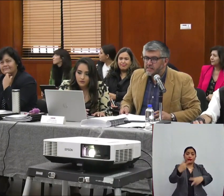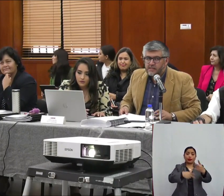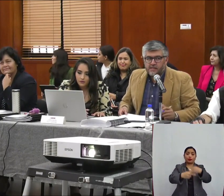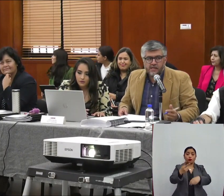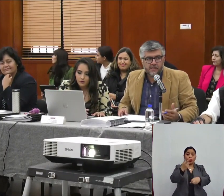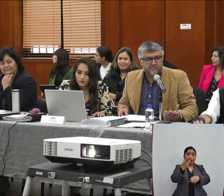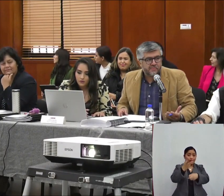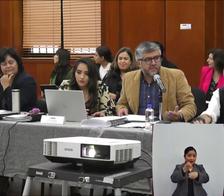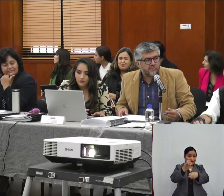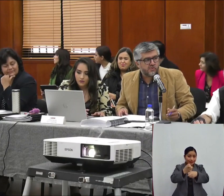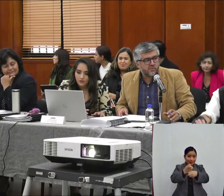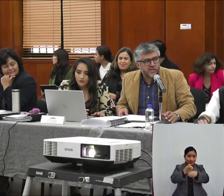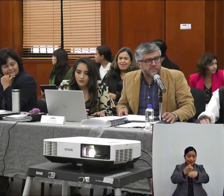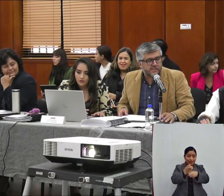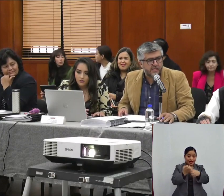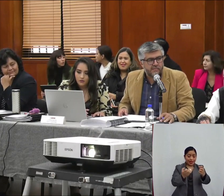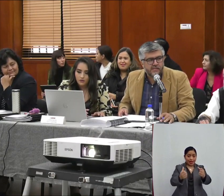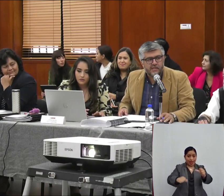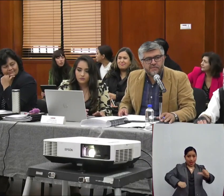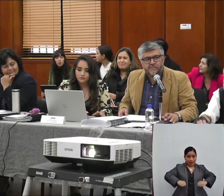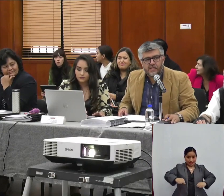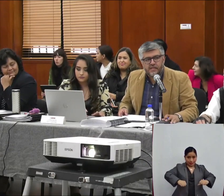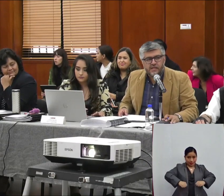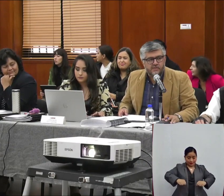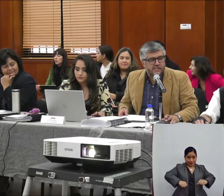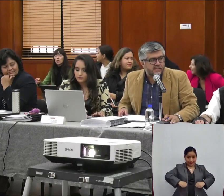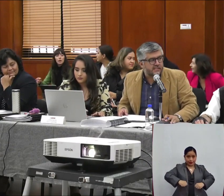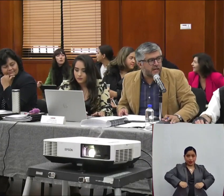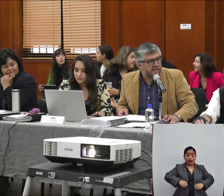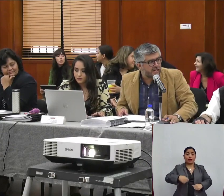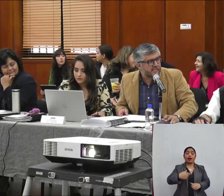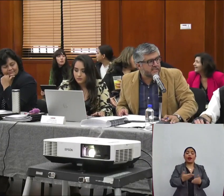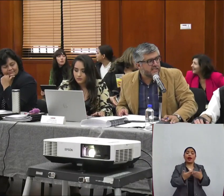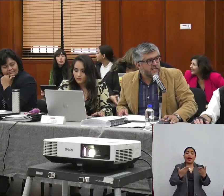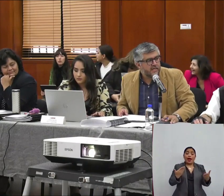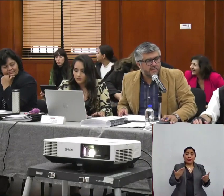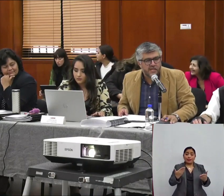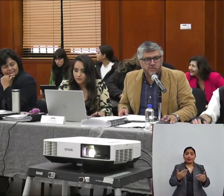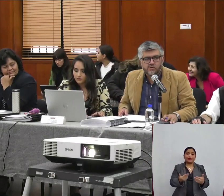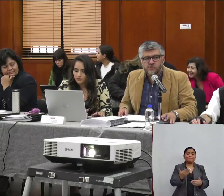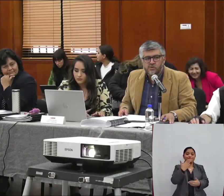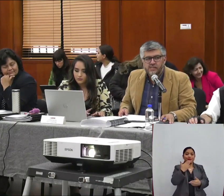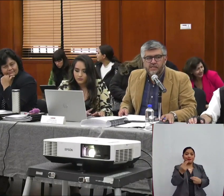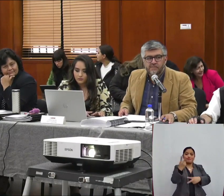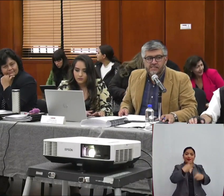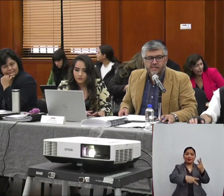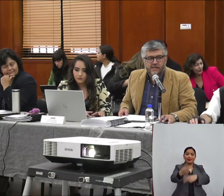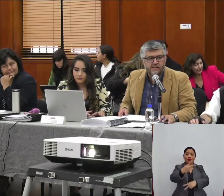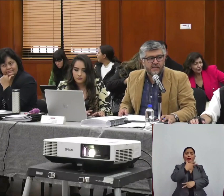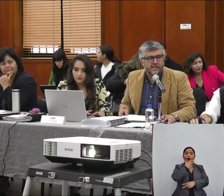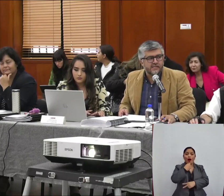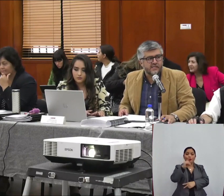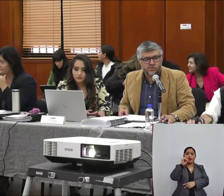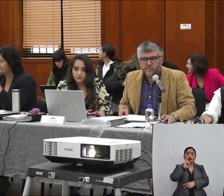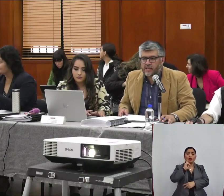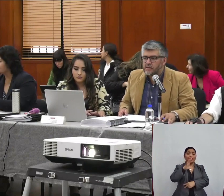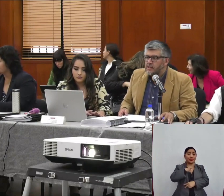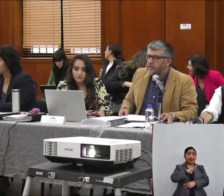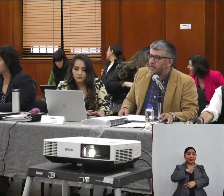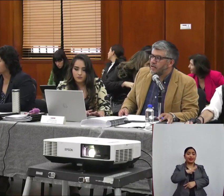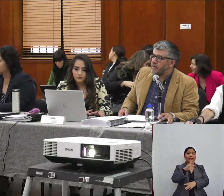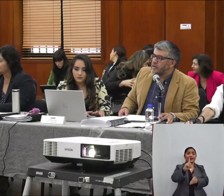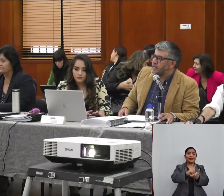actividades y damos muy especialmente la bienvenida a nuestras amigas y amigos con discapacidad que se